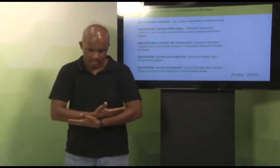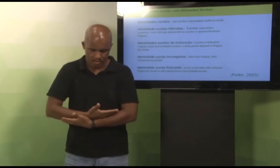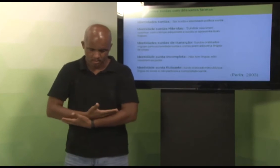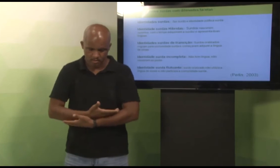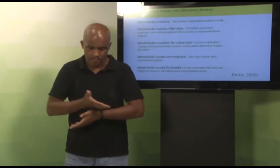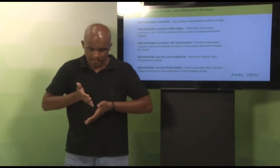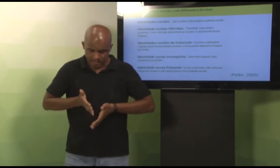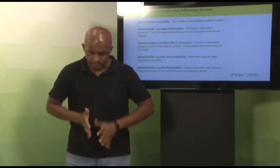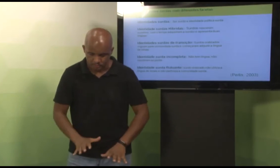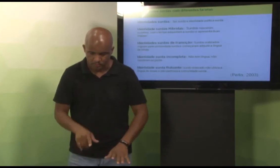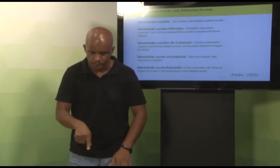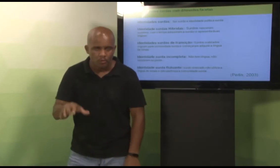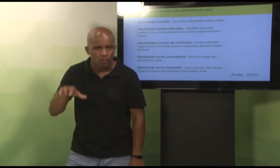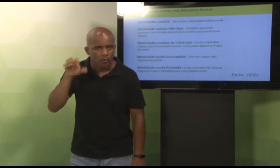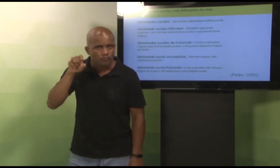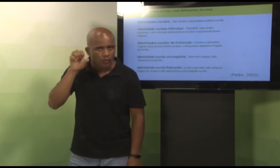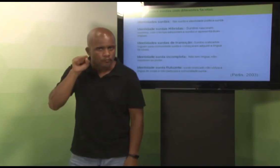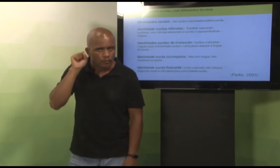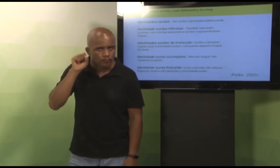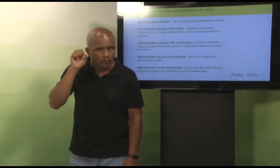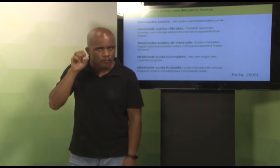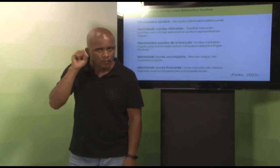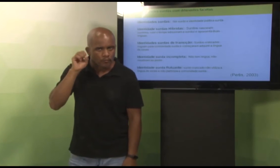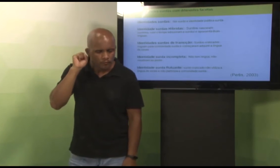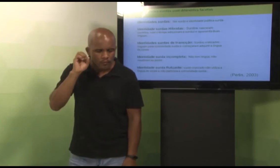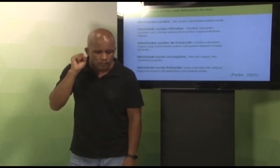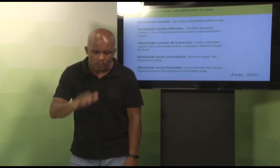identidade, o bebê nasce ouvinte.